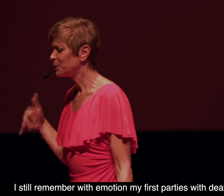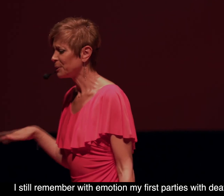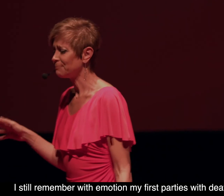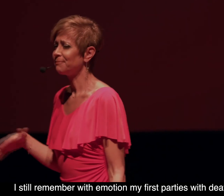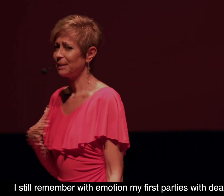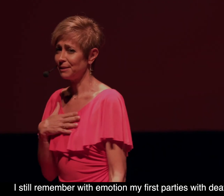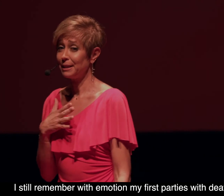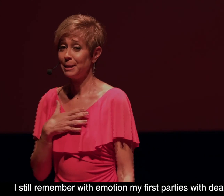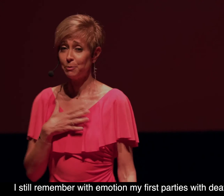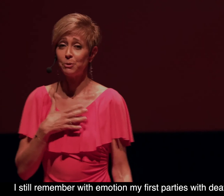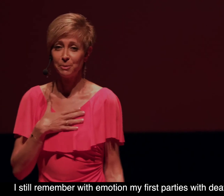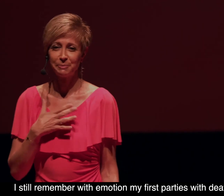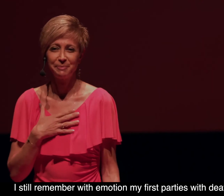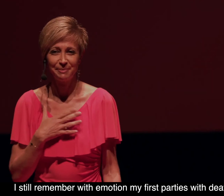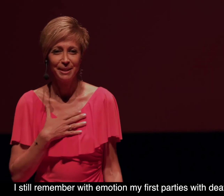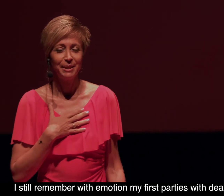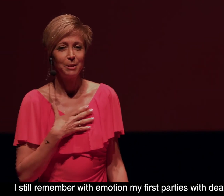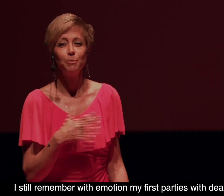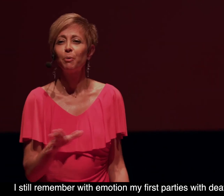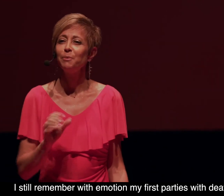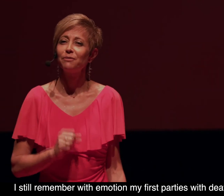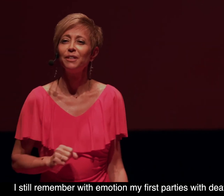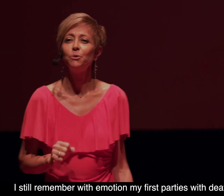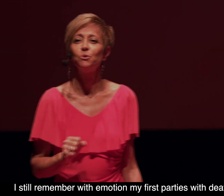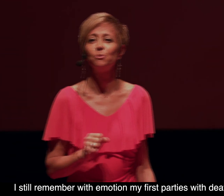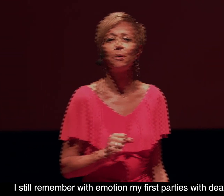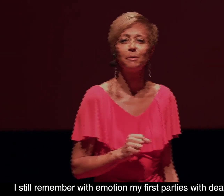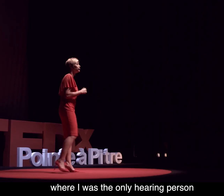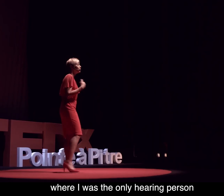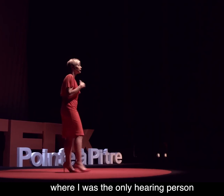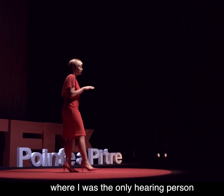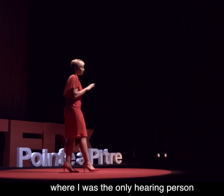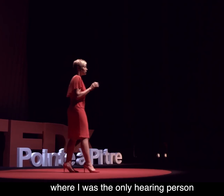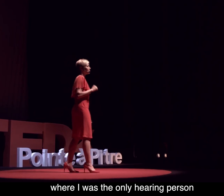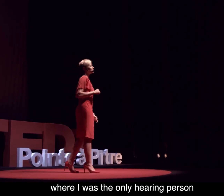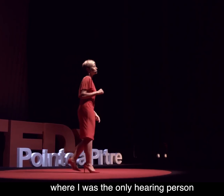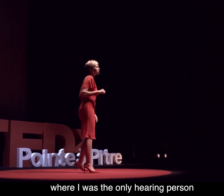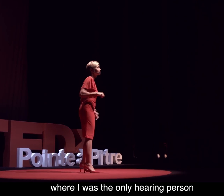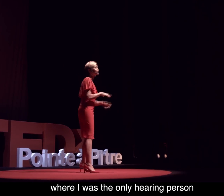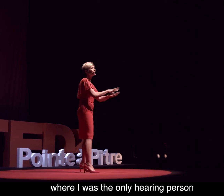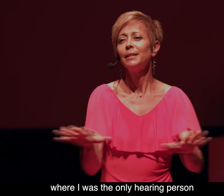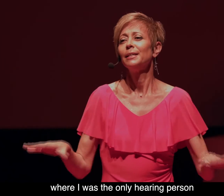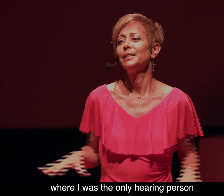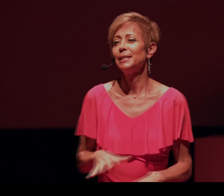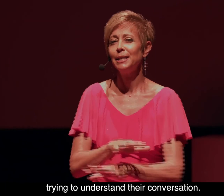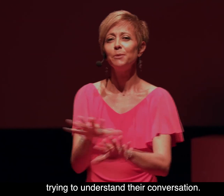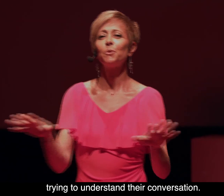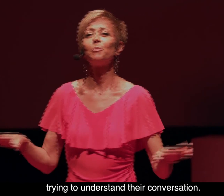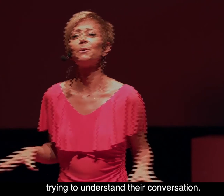encore, avec émotion, de mes premières fêtes de sourds, où moi, seule entendante, j'essayais de comprendre